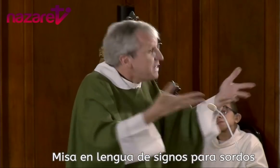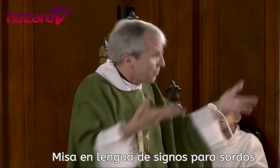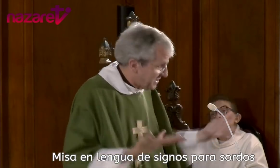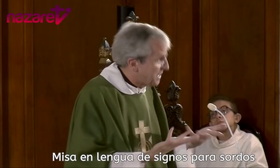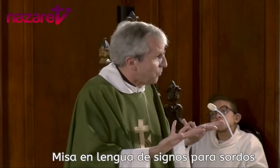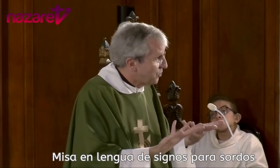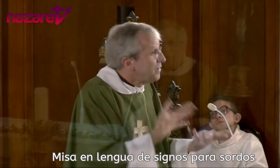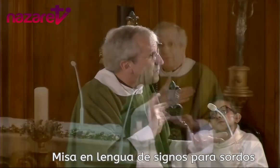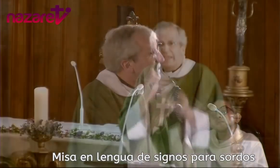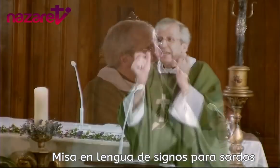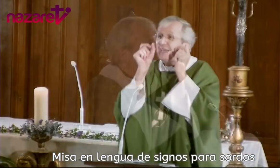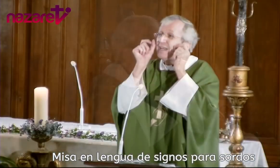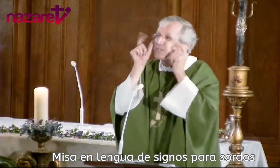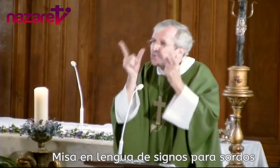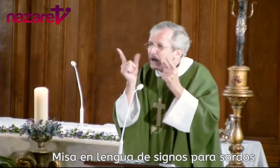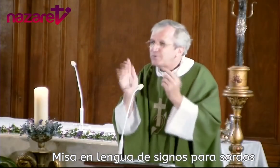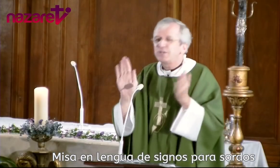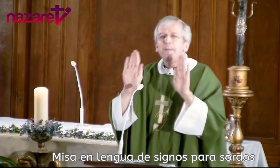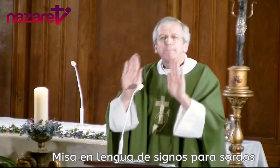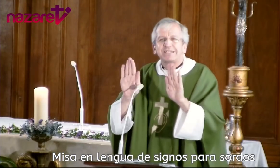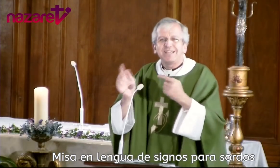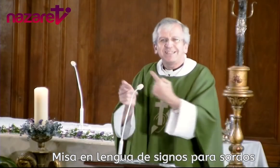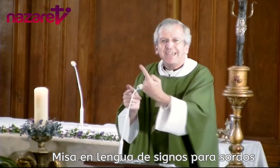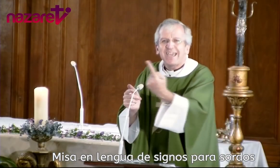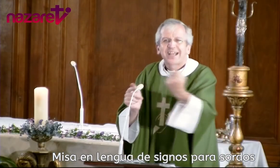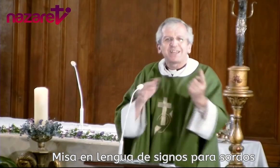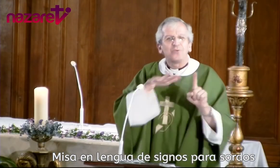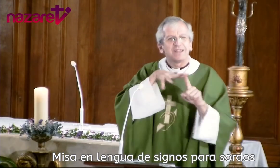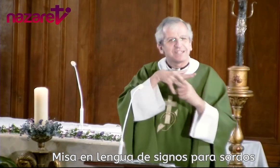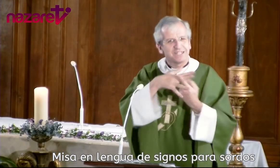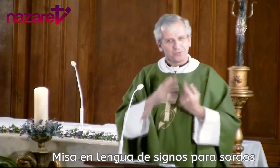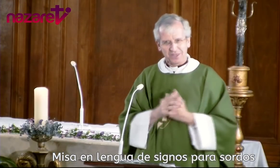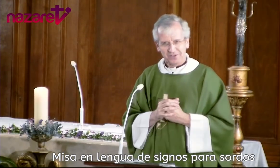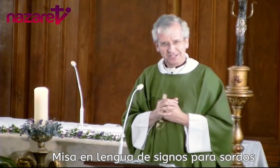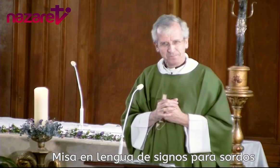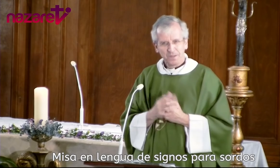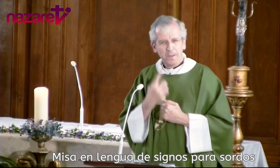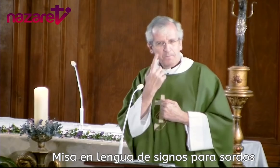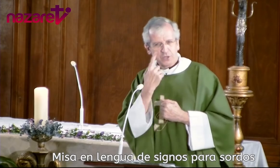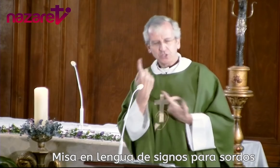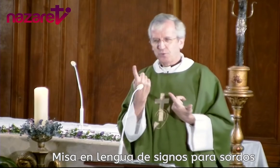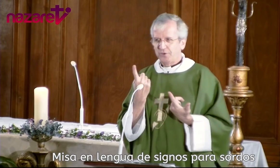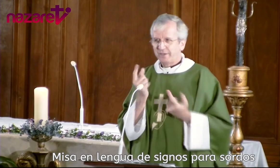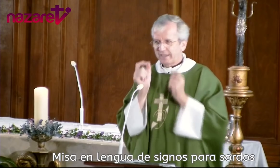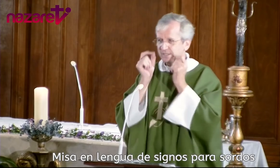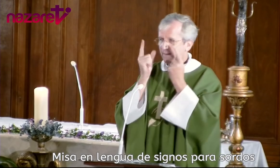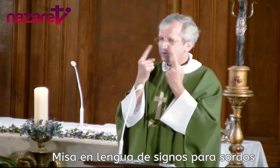de este mundo y quiere que le descubramos presente en cada una de esas situaciones. Por eso es bueno que sepamos